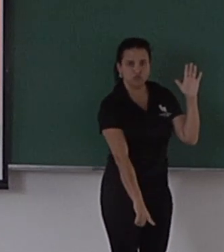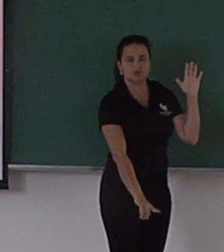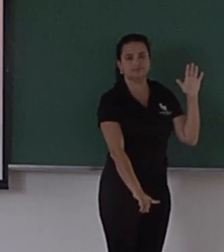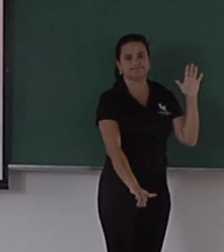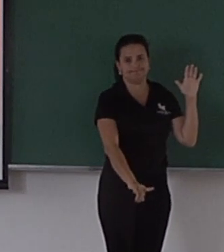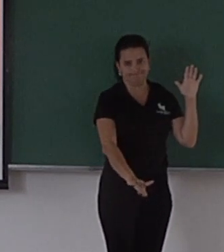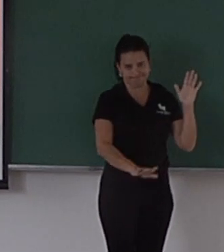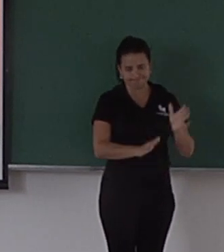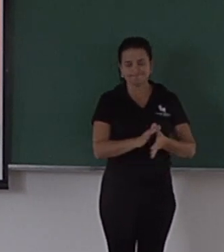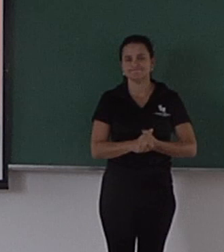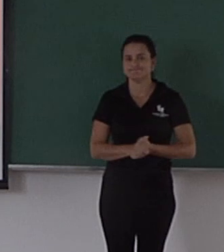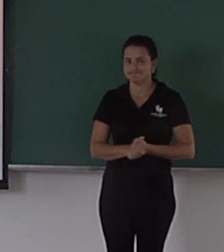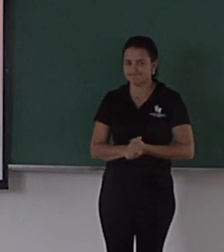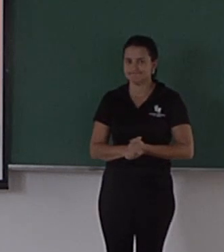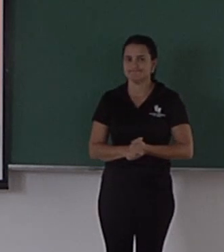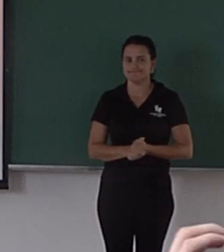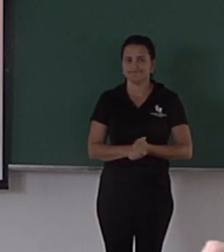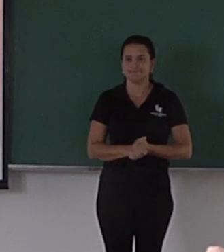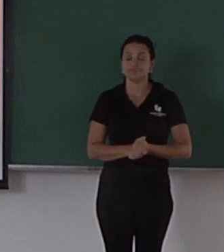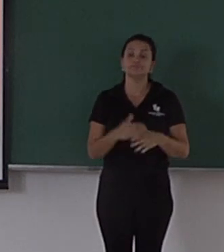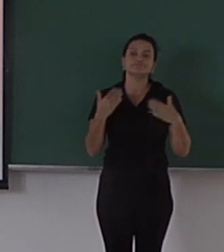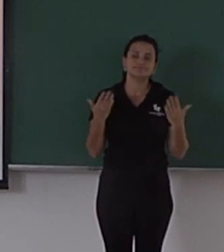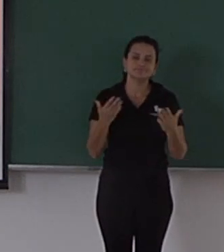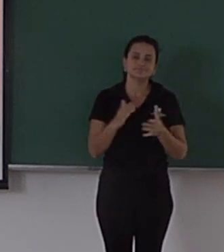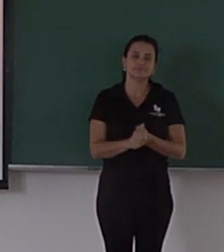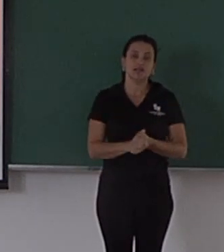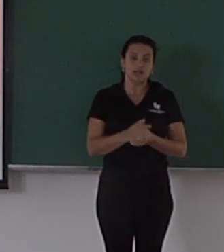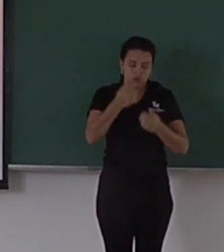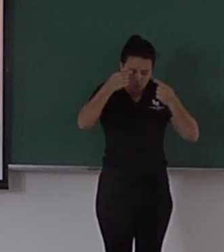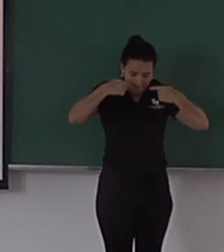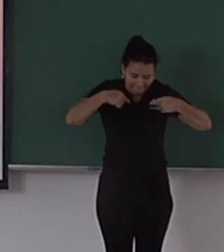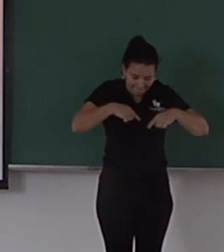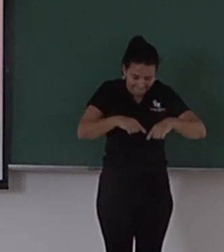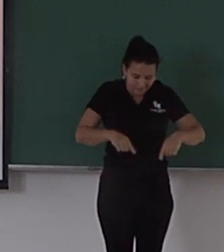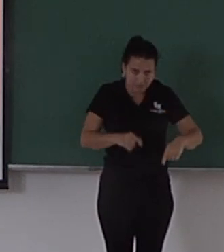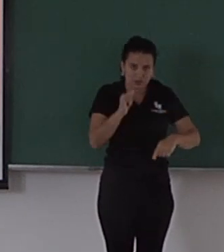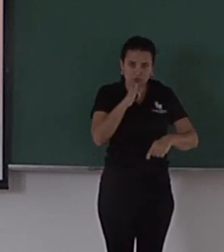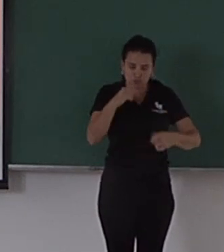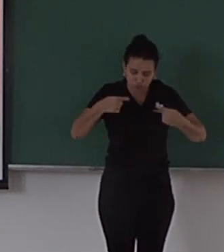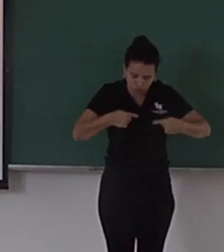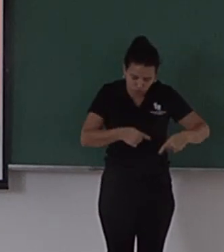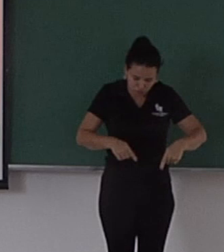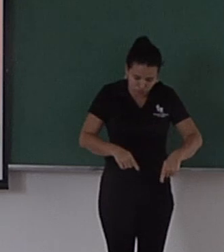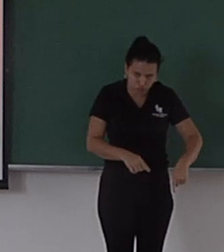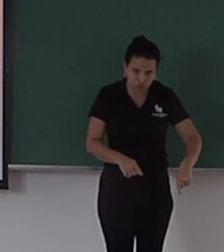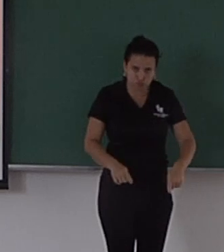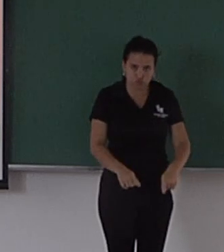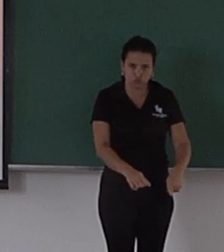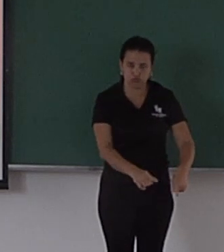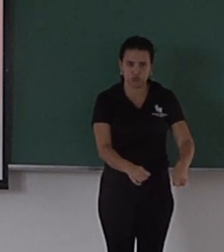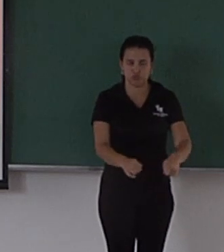vai sair, né? Ela não fica naquele lugar. E todo o percurso dela, onde ela vai passando, ela vai lesando as